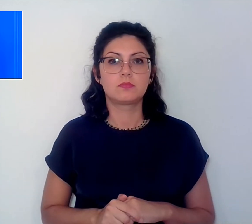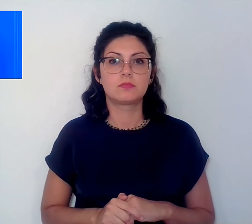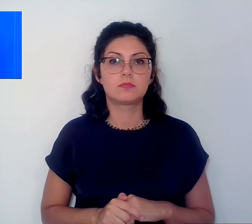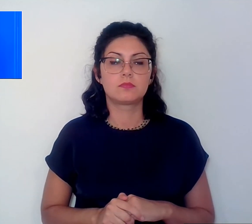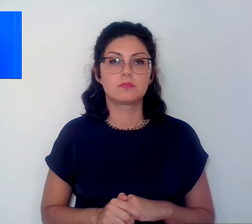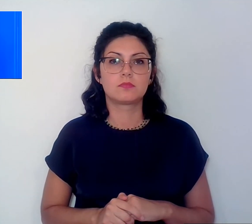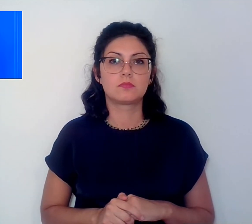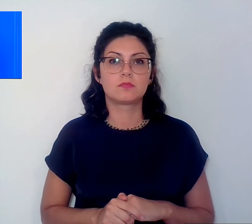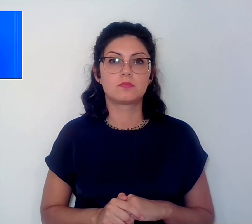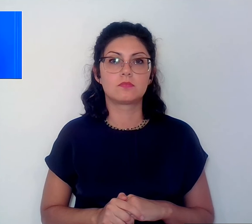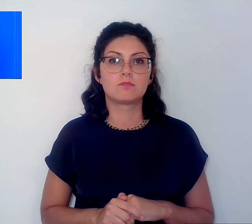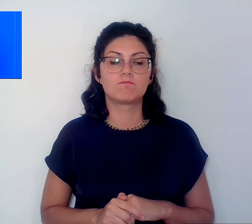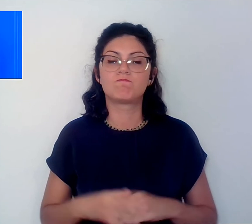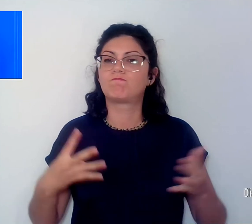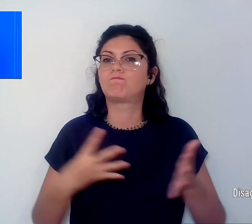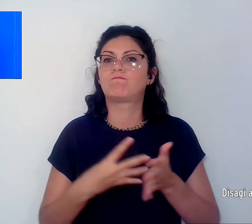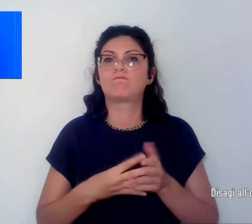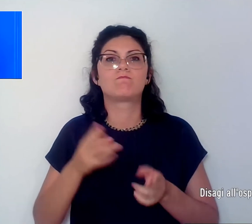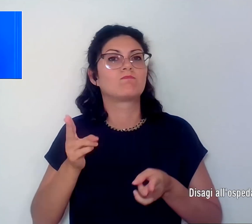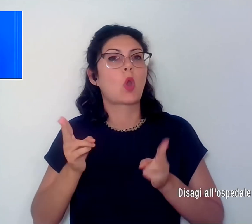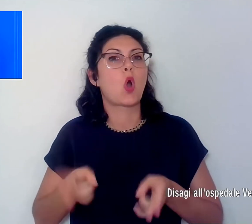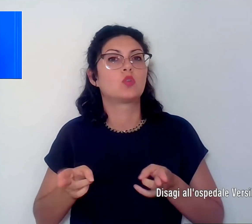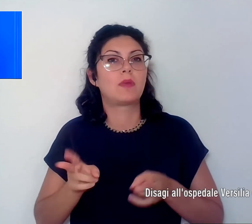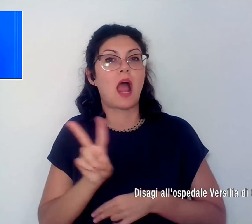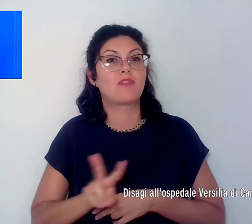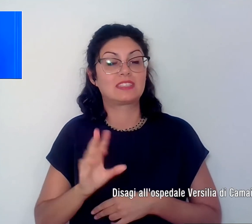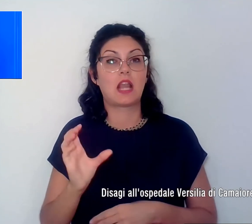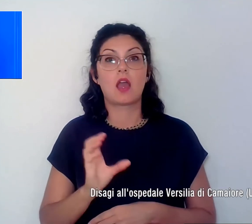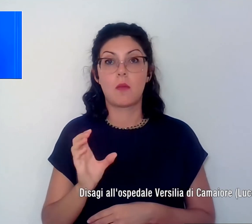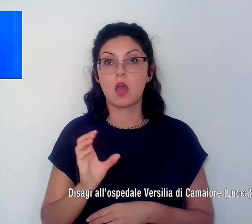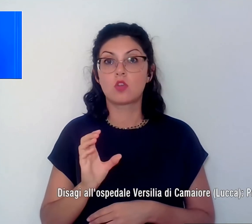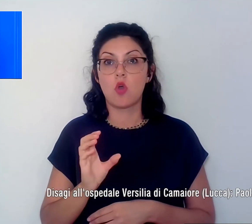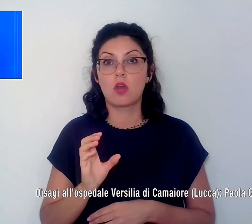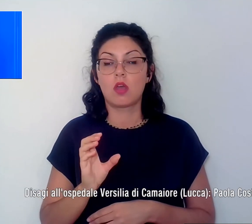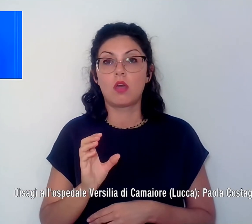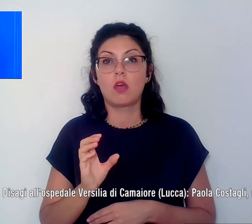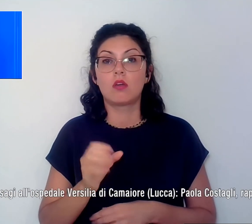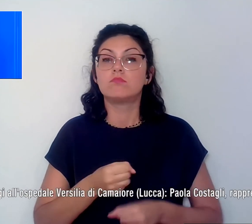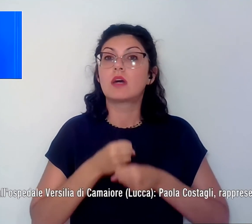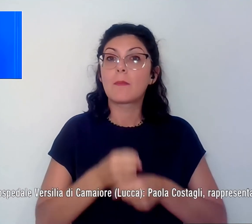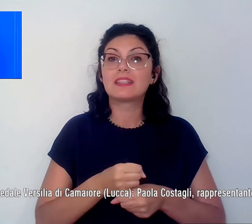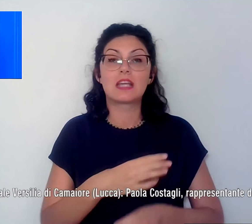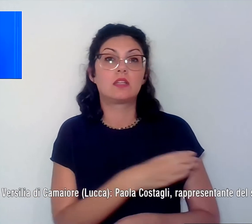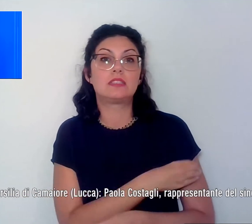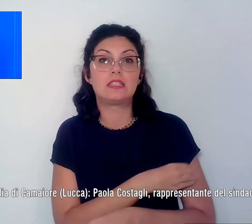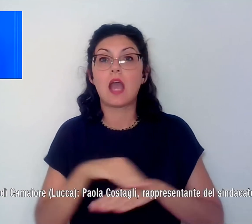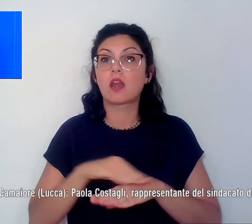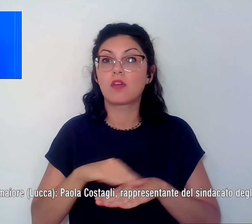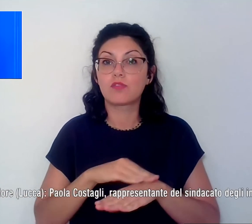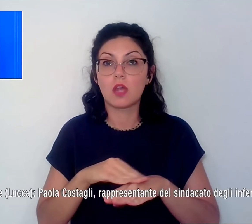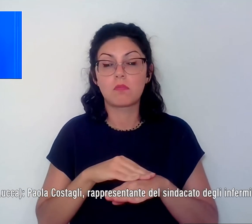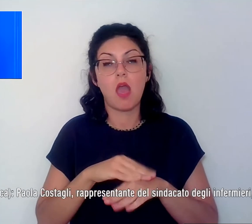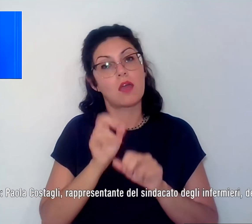È disagio all'ospedale Versilia di Camaiore, la rappresentante del sindacato degli infermieri denuncia